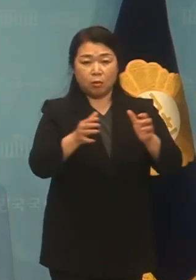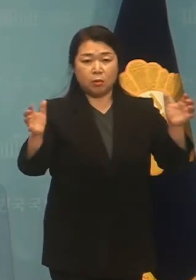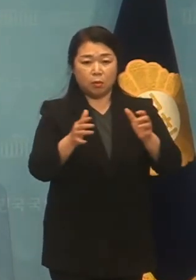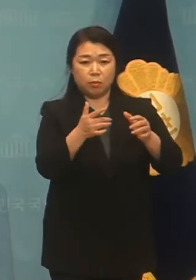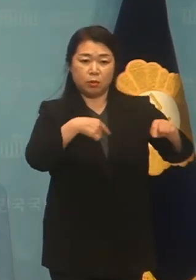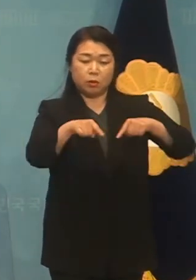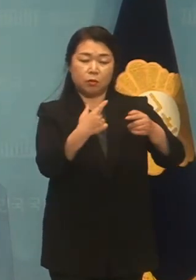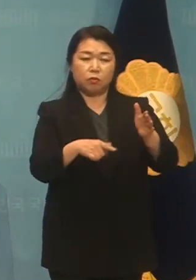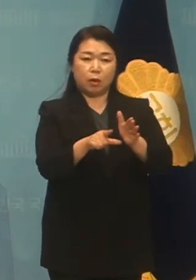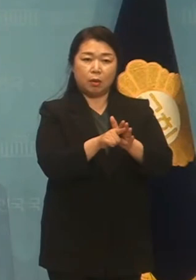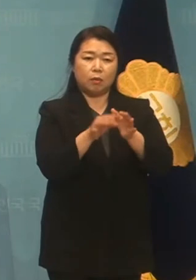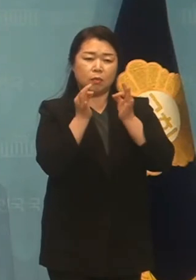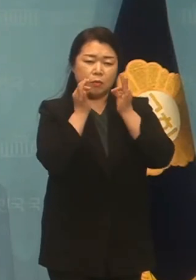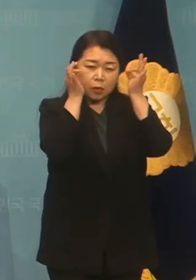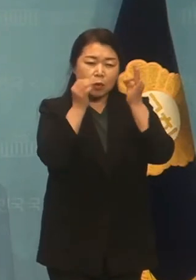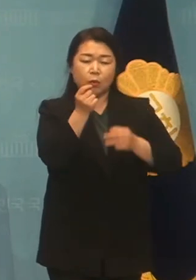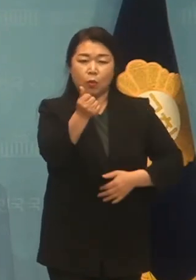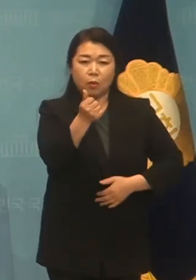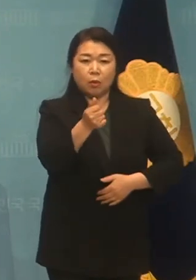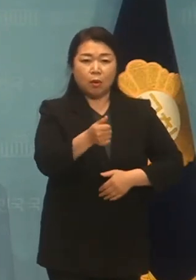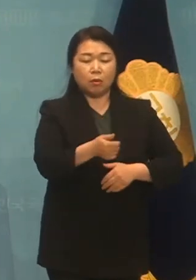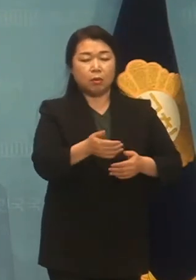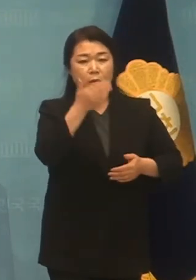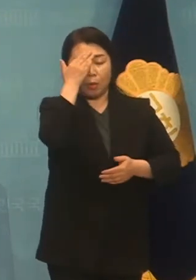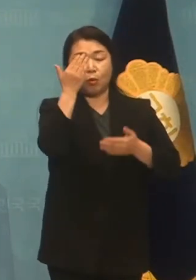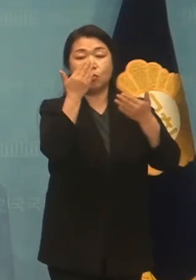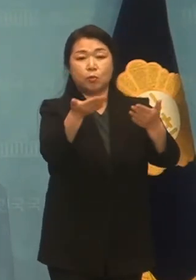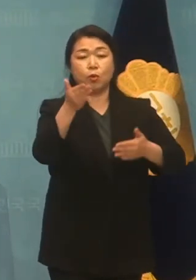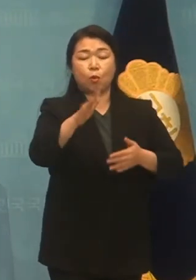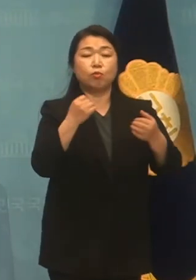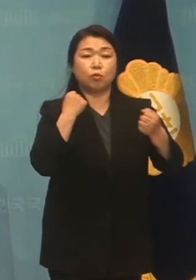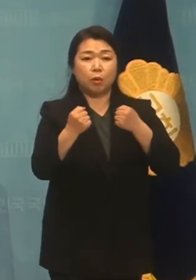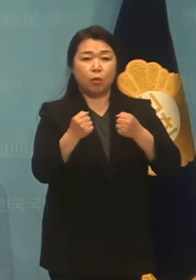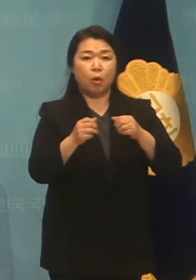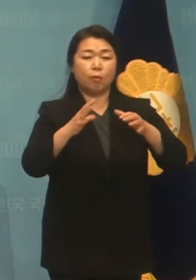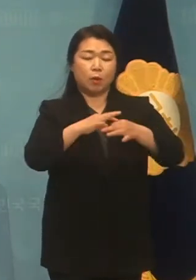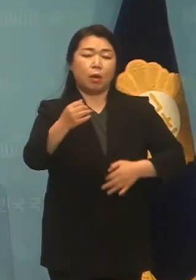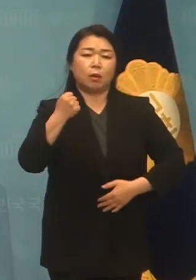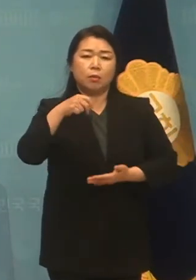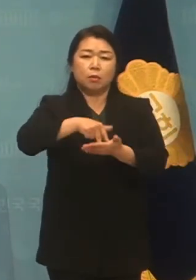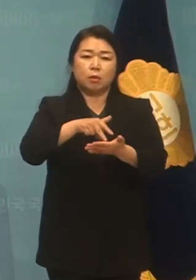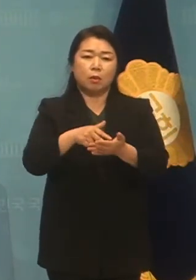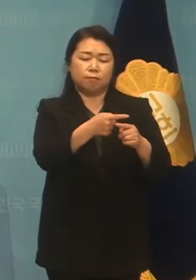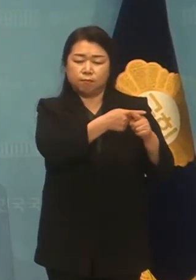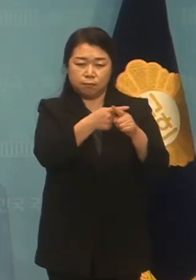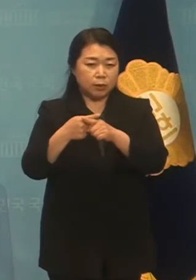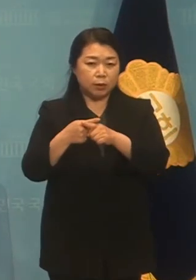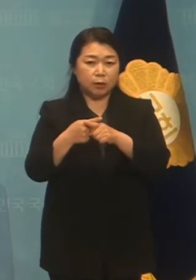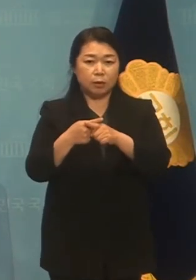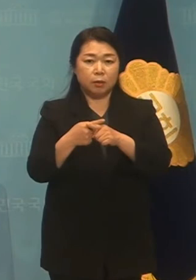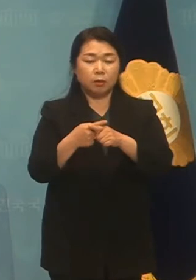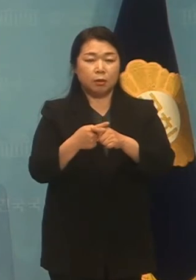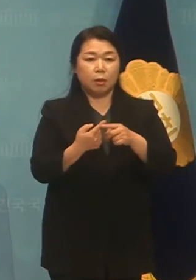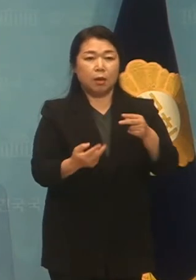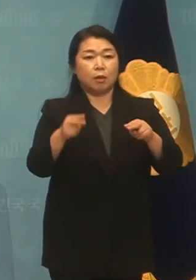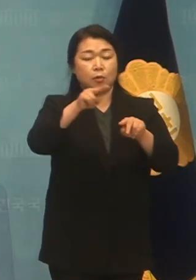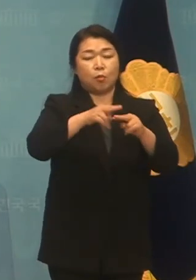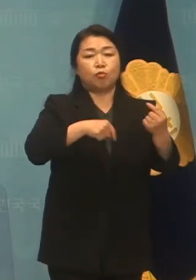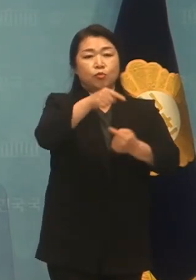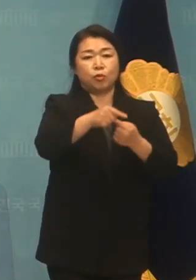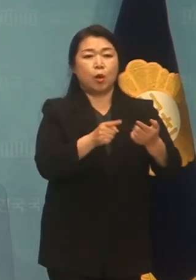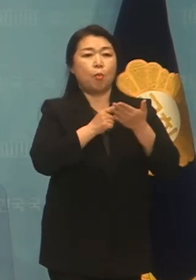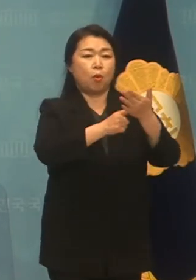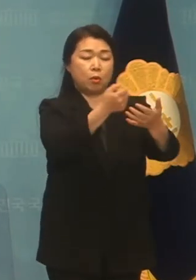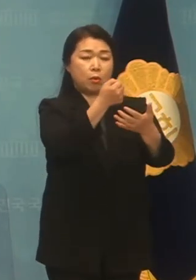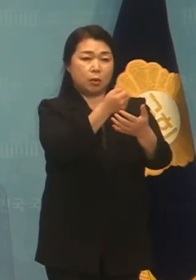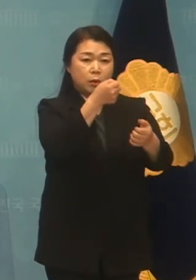협치를 위한 최선의 노력과 양보에도 불구하고 국민의힘이 일방적으로 청문 보고서